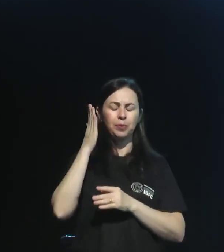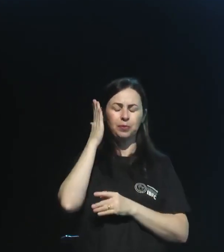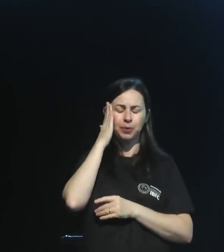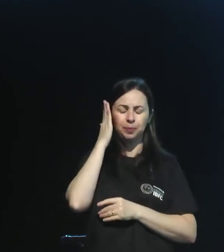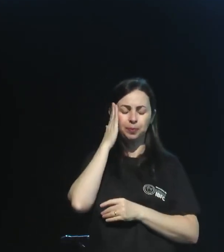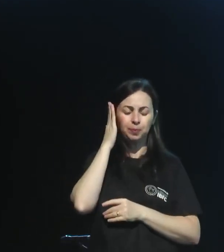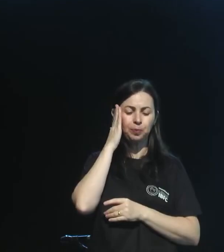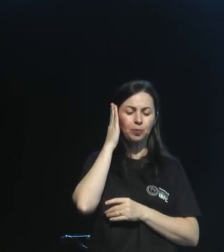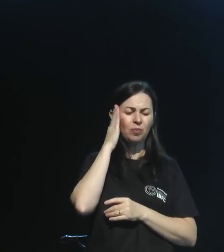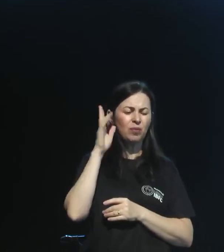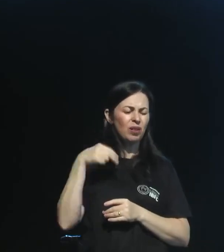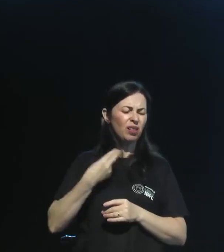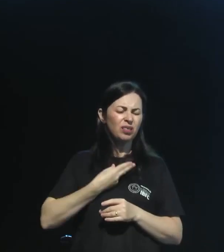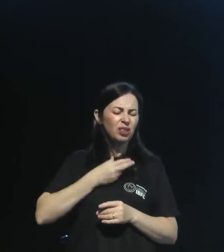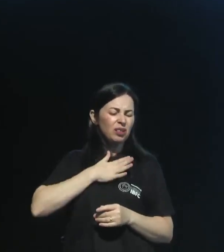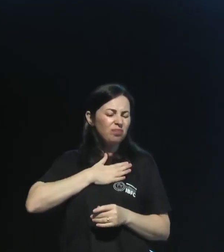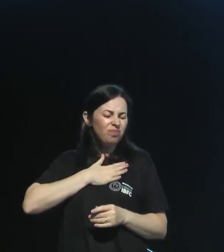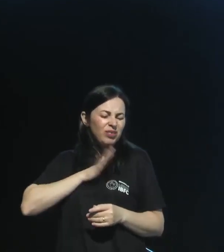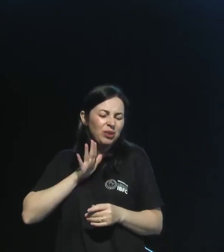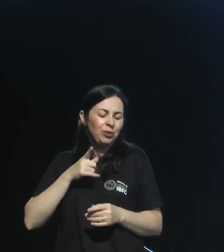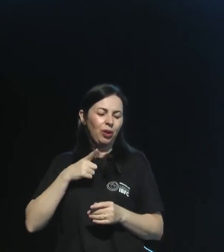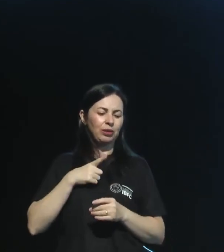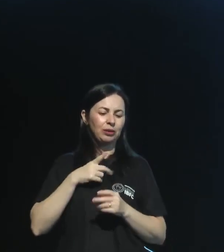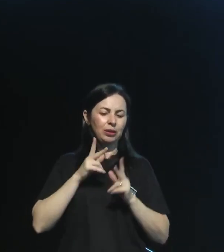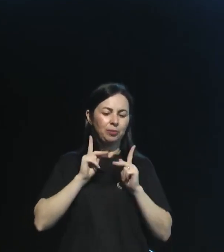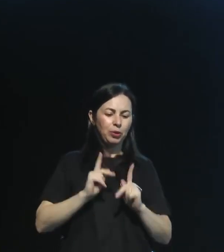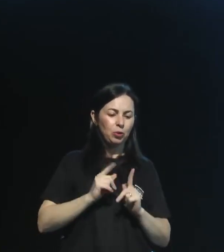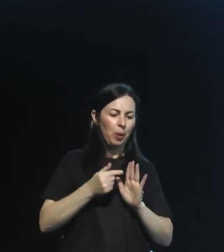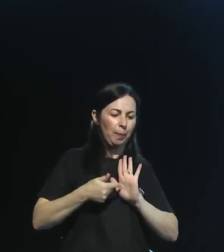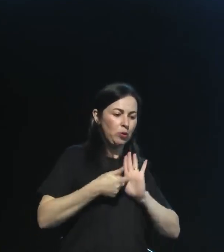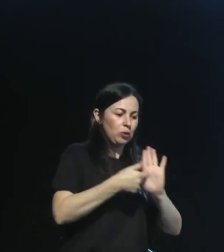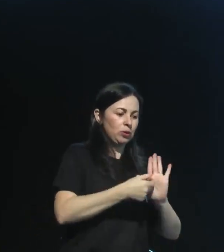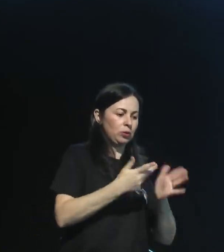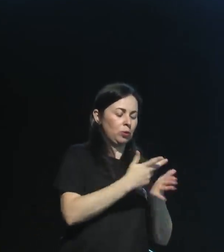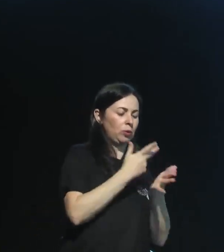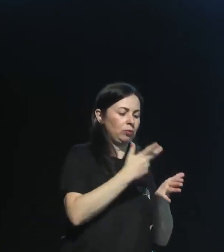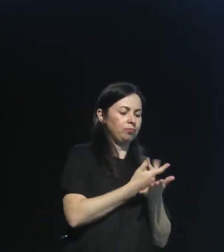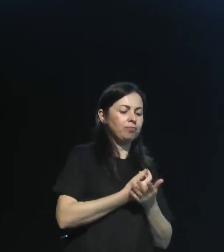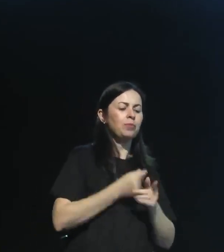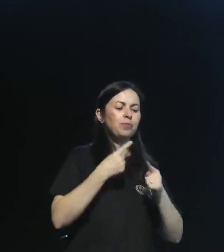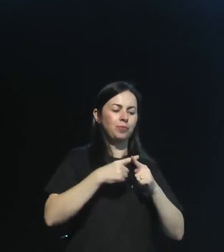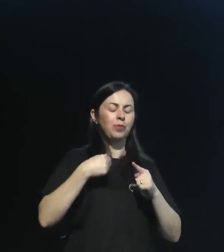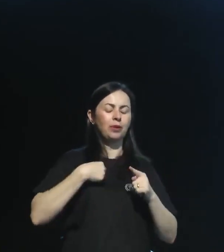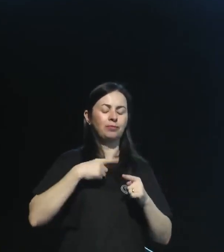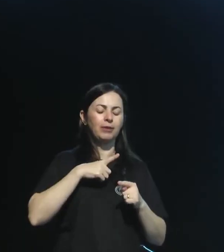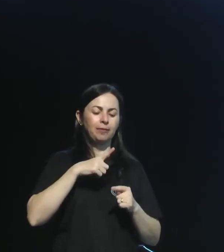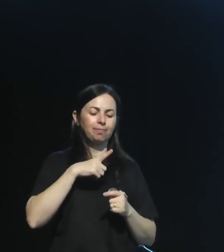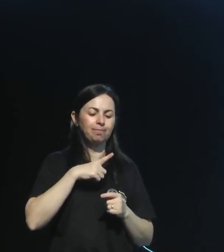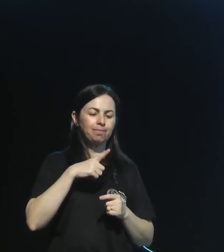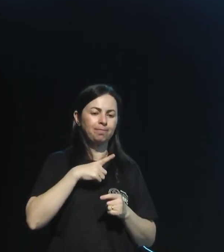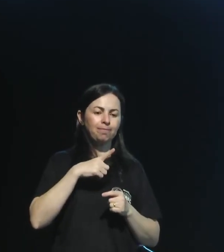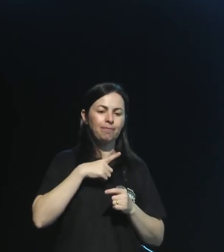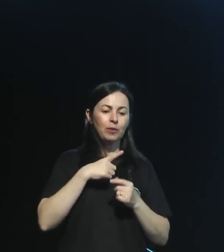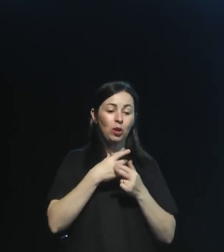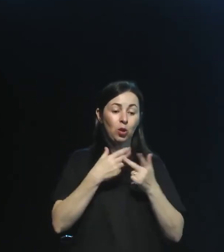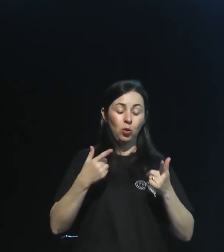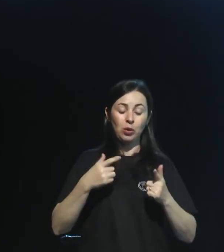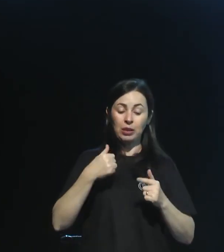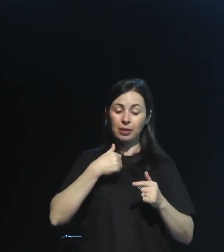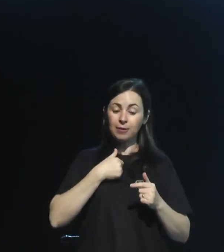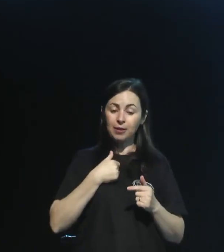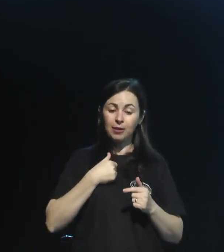que nós não gostamos de ser confrontados. Se existe uma coisa que às vezes me irrita